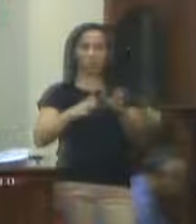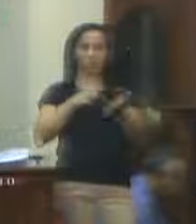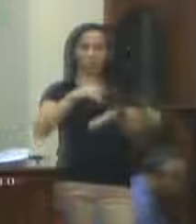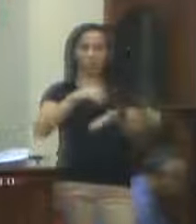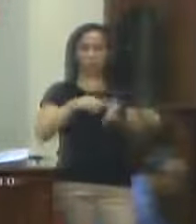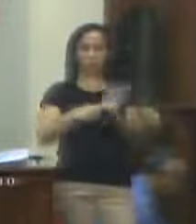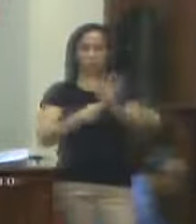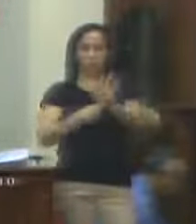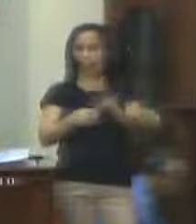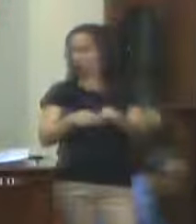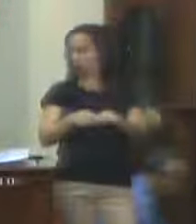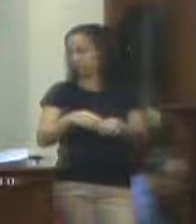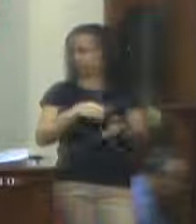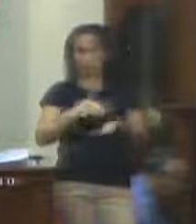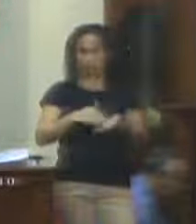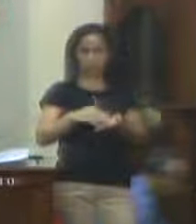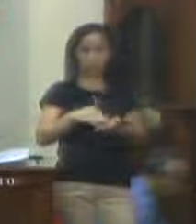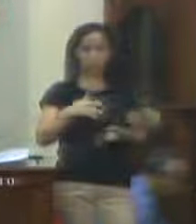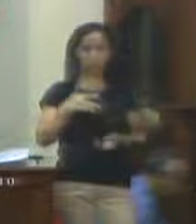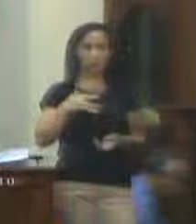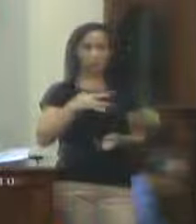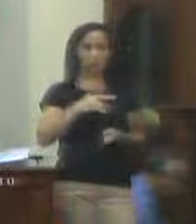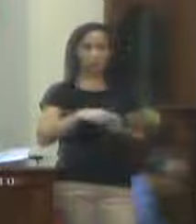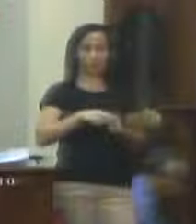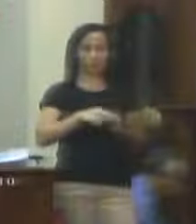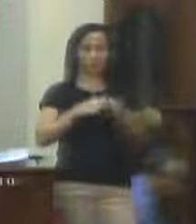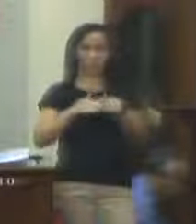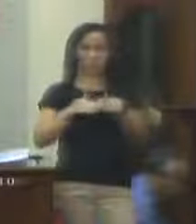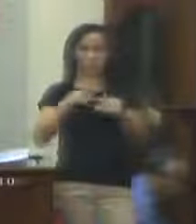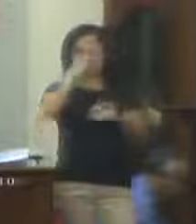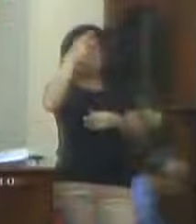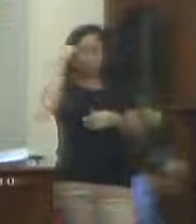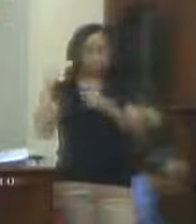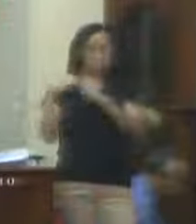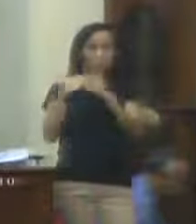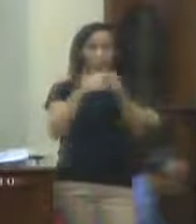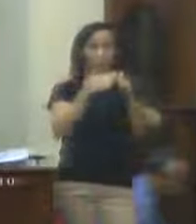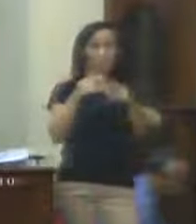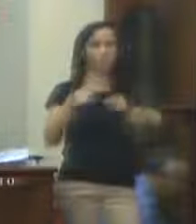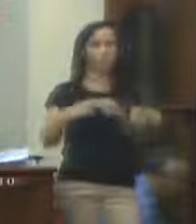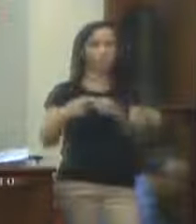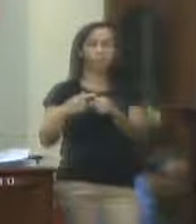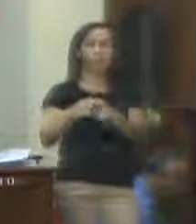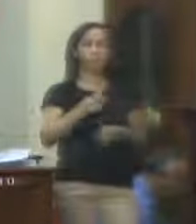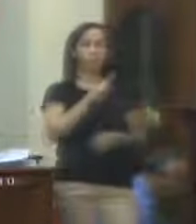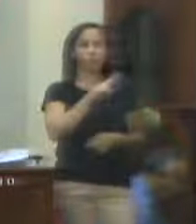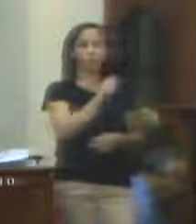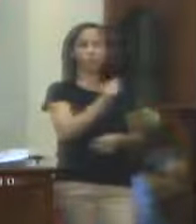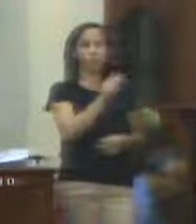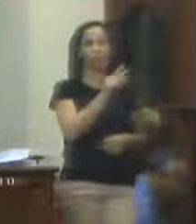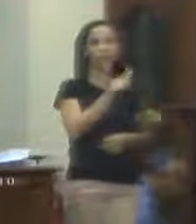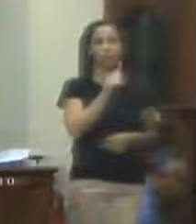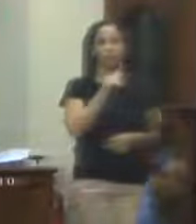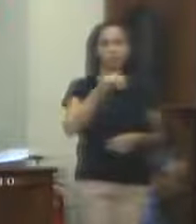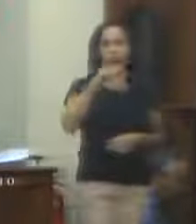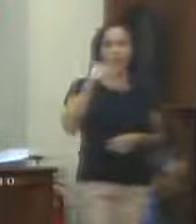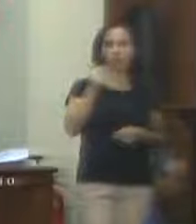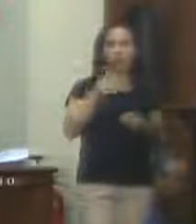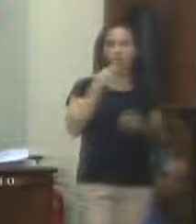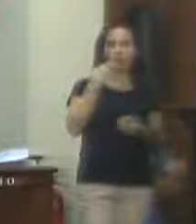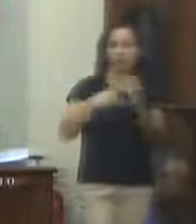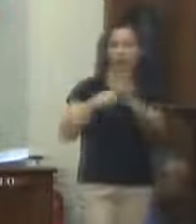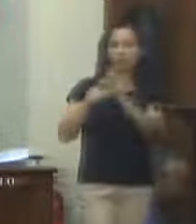Justificativa. Excelentíssima secretária, trata-se de uma solicitação dos moradores do bairro que se queixam da proliferação de animais citados acima.